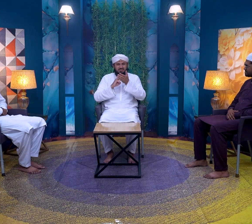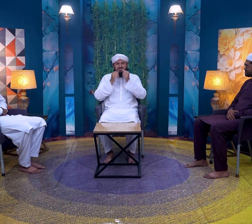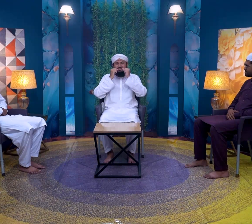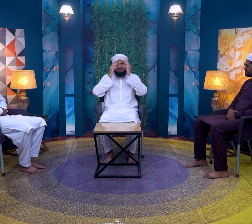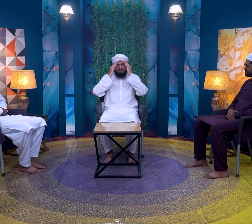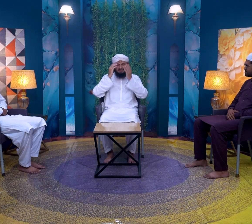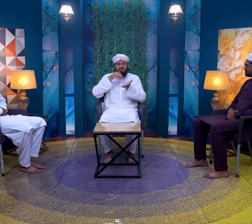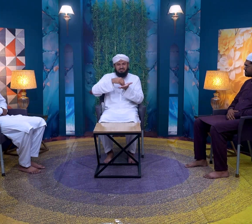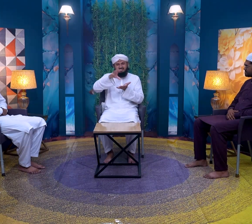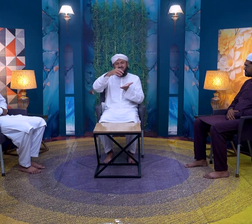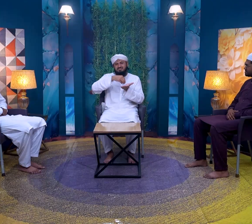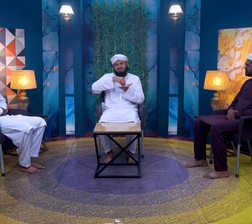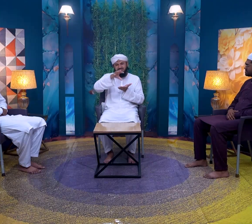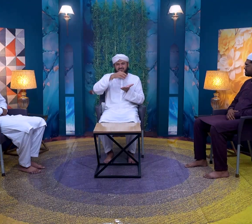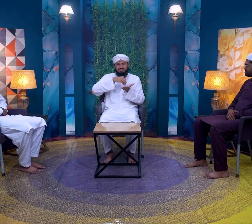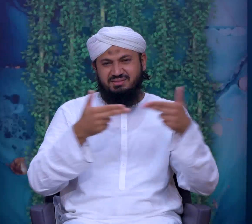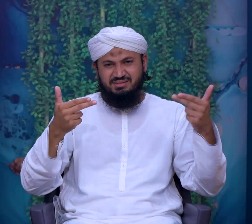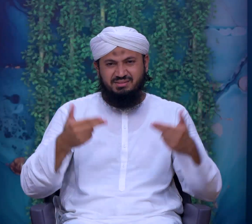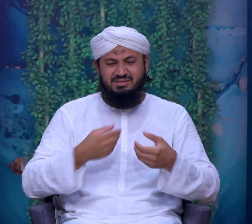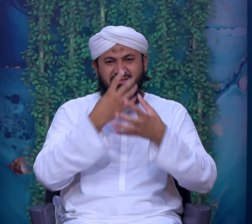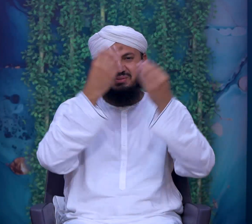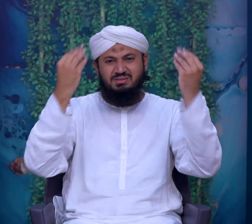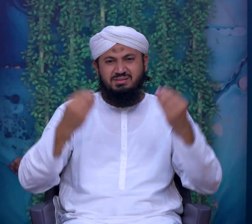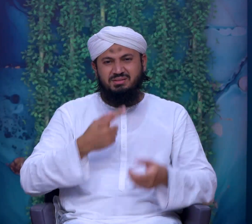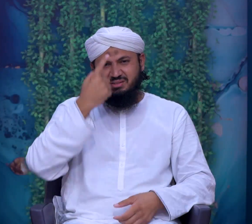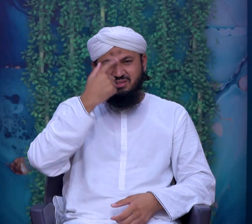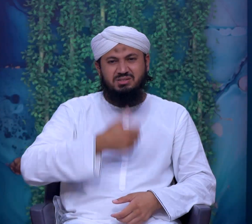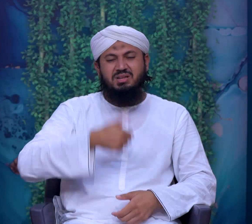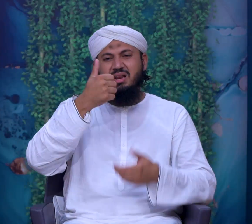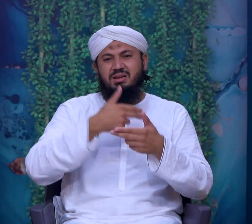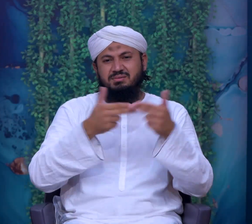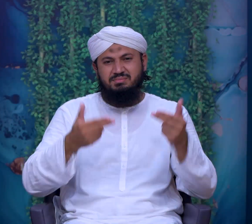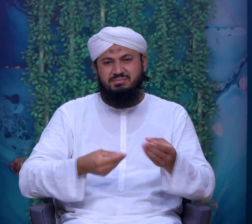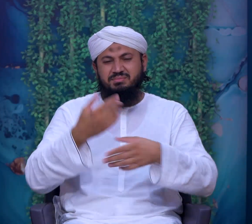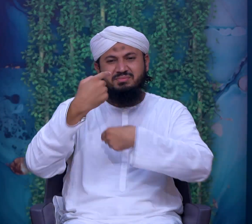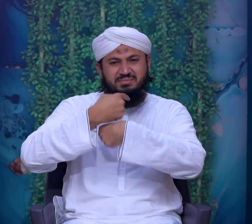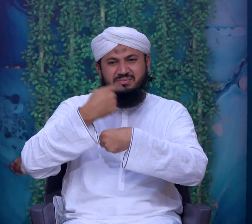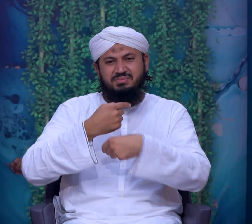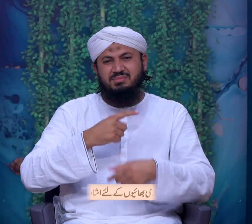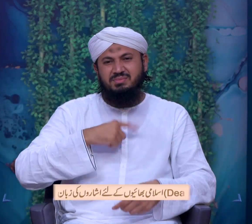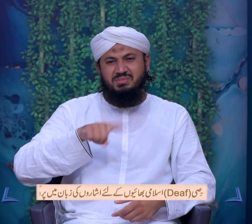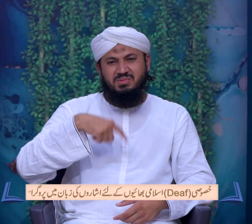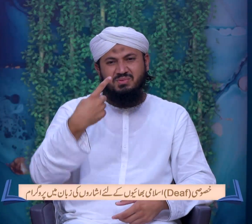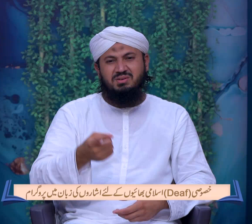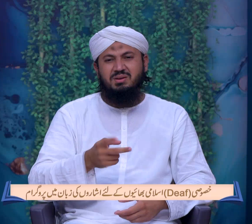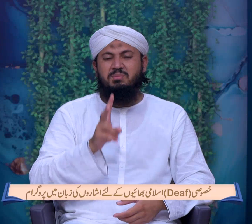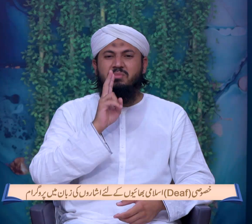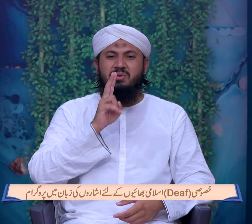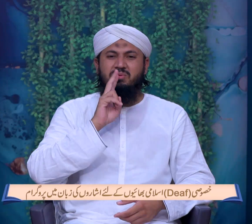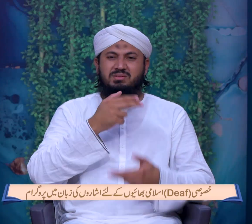کی خیرات بانٹتے ہیں۔ اس کے ساتھ قرآنی آیات اور مختلف تفاسیر سے نورانیت مصطفیٰ سے متعلق بھی کچھ باتیں بیان کی